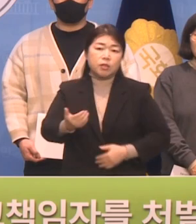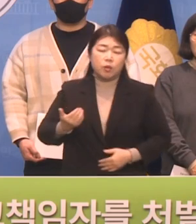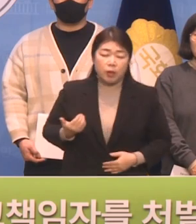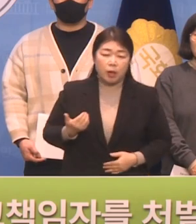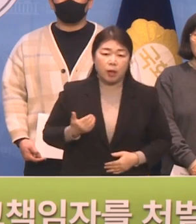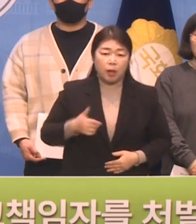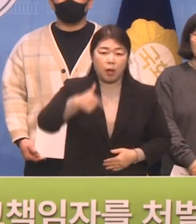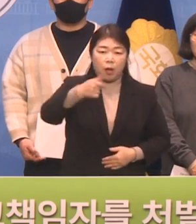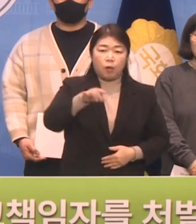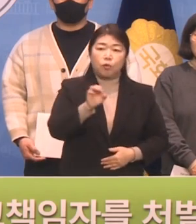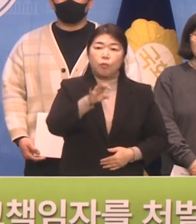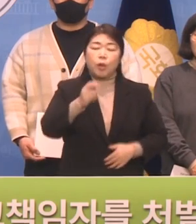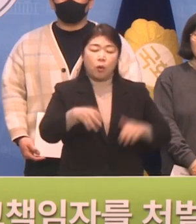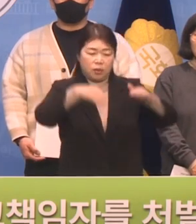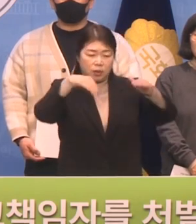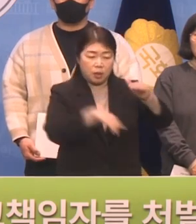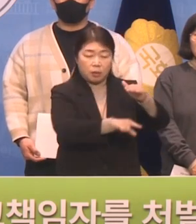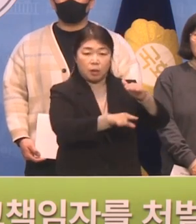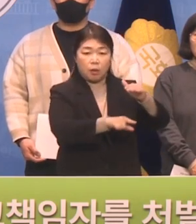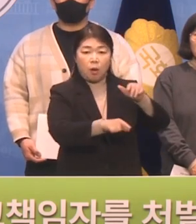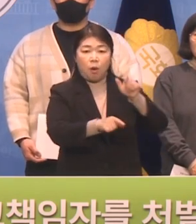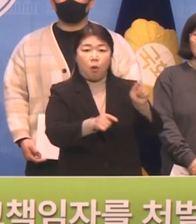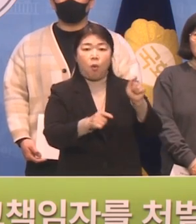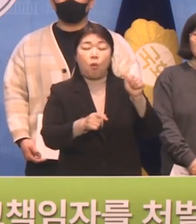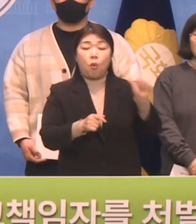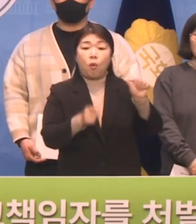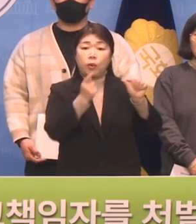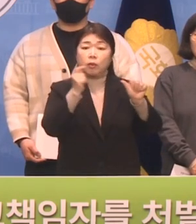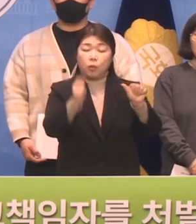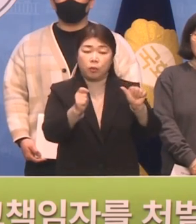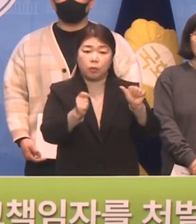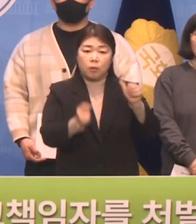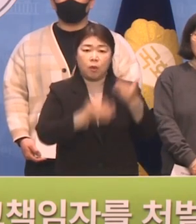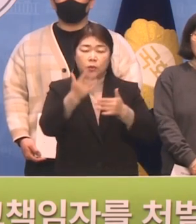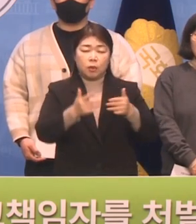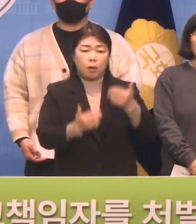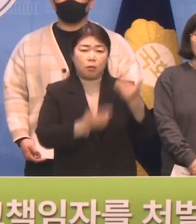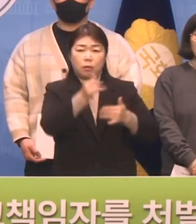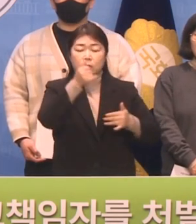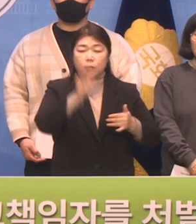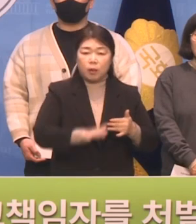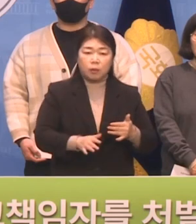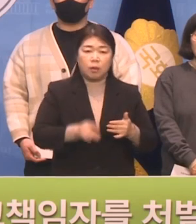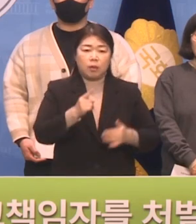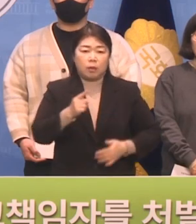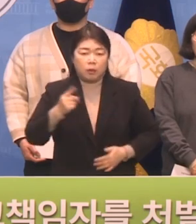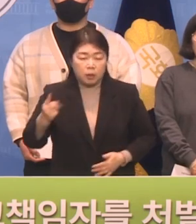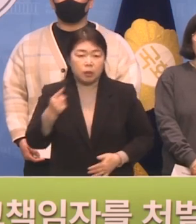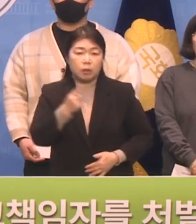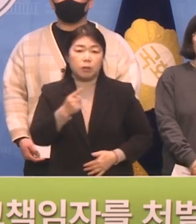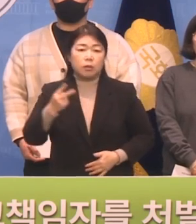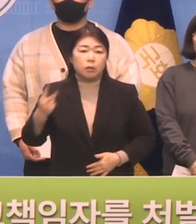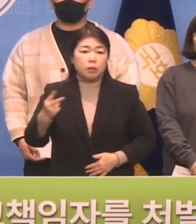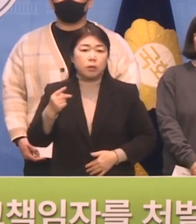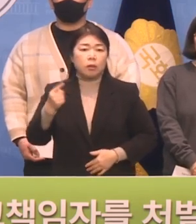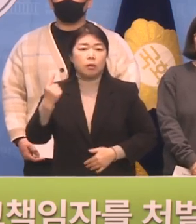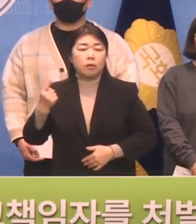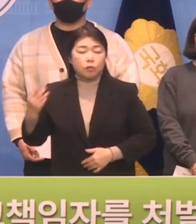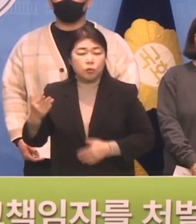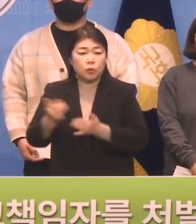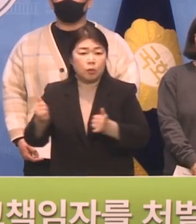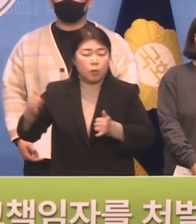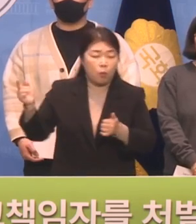지하차도에서 5톤 화물차 화재가 있었는데 이때는 소방과 경찰이 모두 출동하여 진화한 적이 있었지만